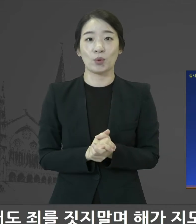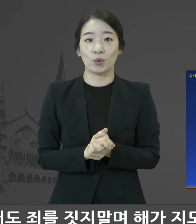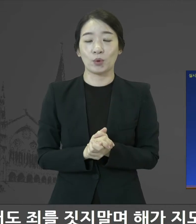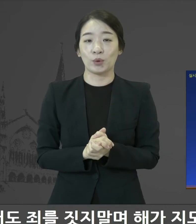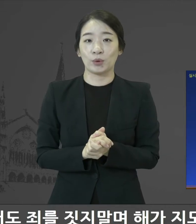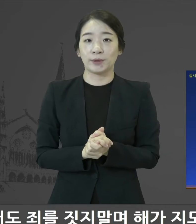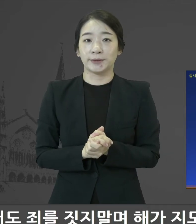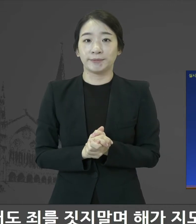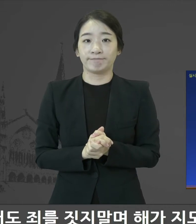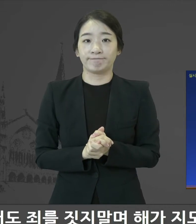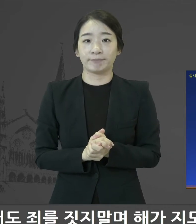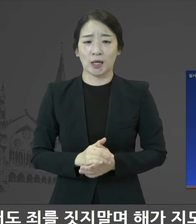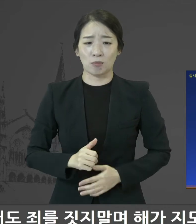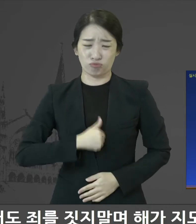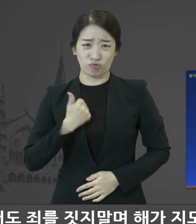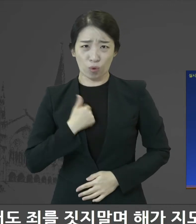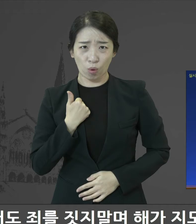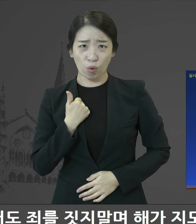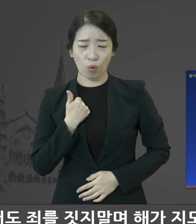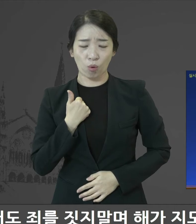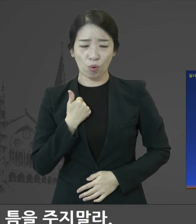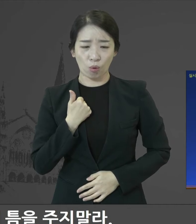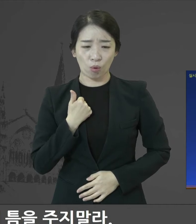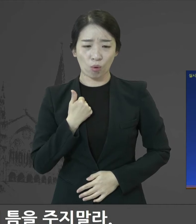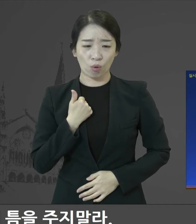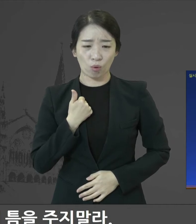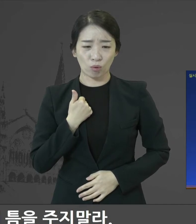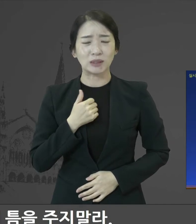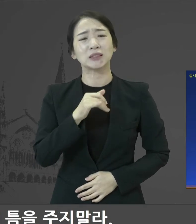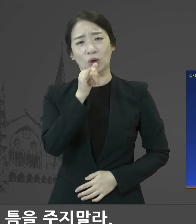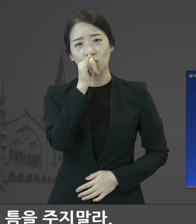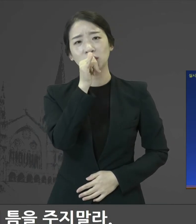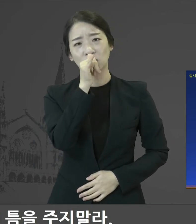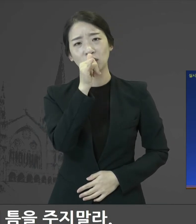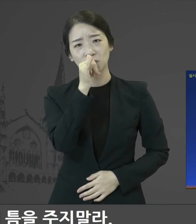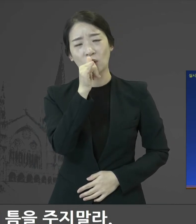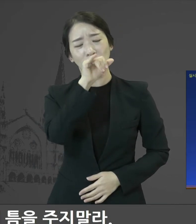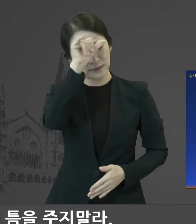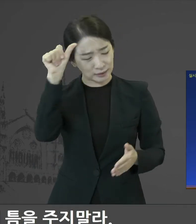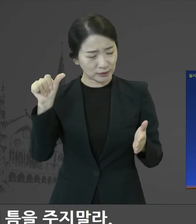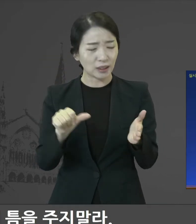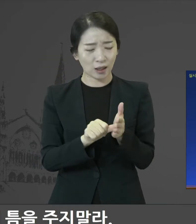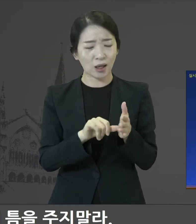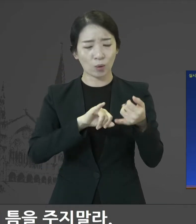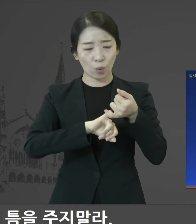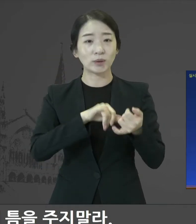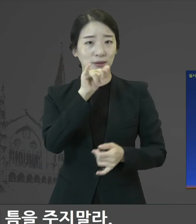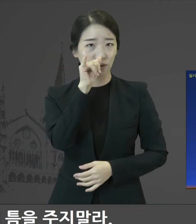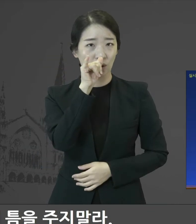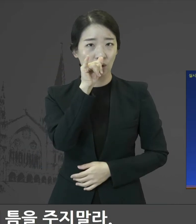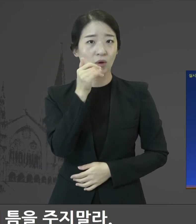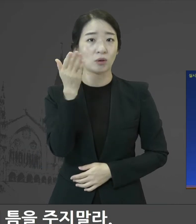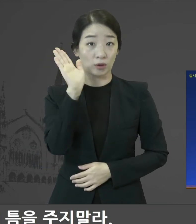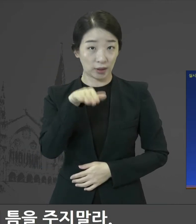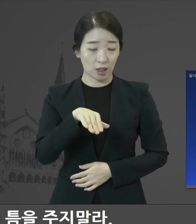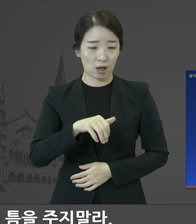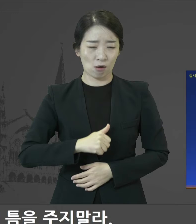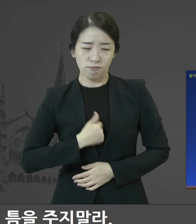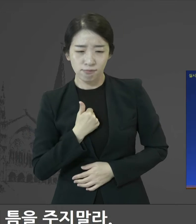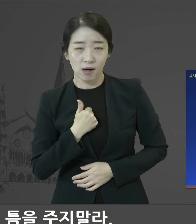줬죠. 분노는 없을 수 없는 인생의 요소이지만 분노가 우리에게 있을